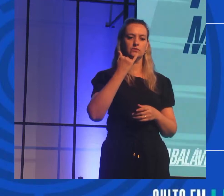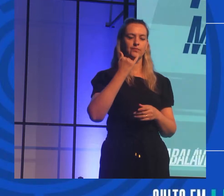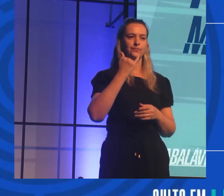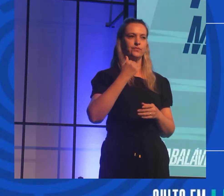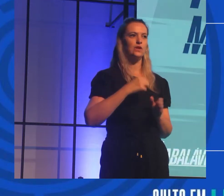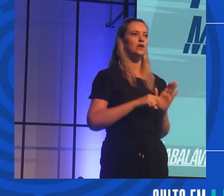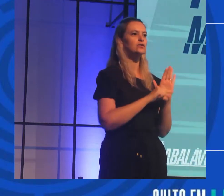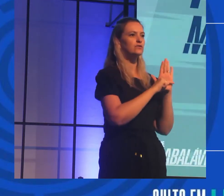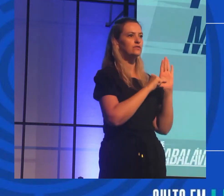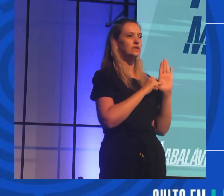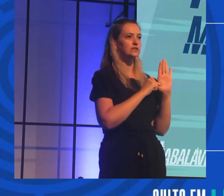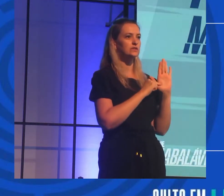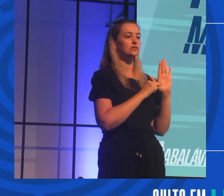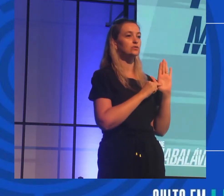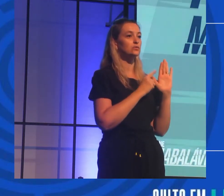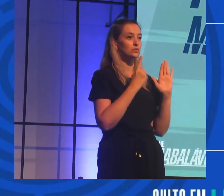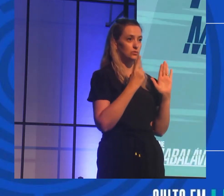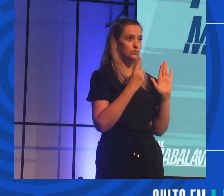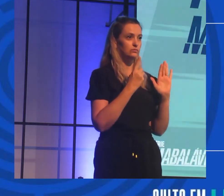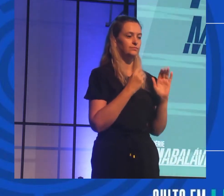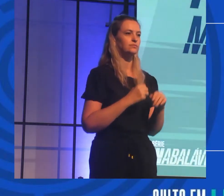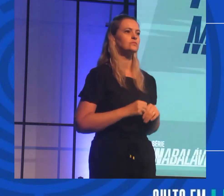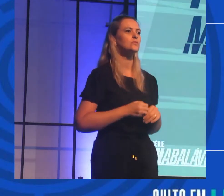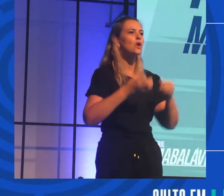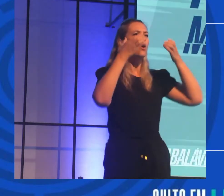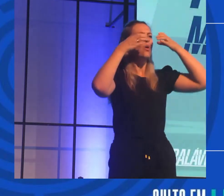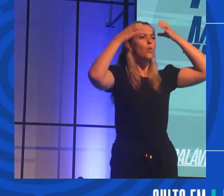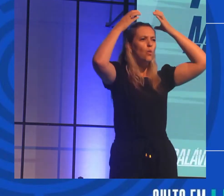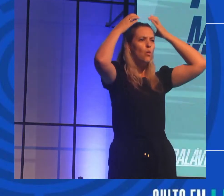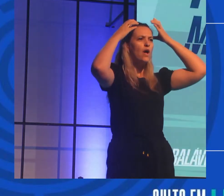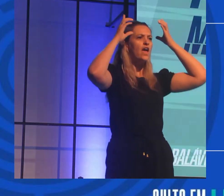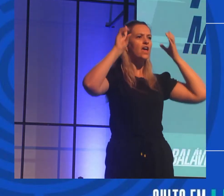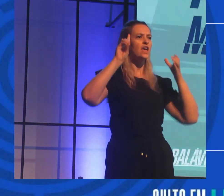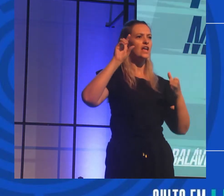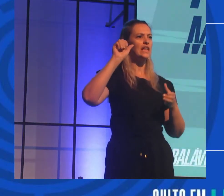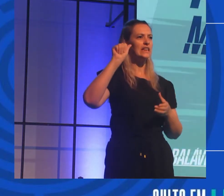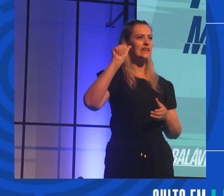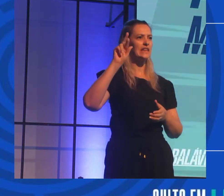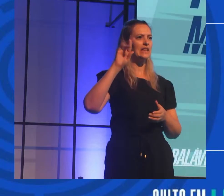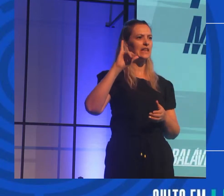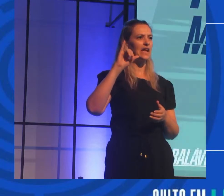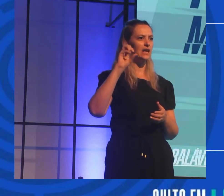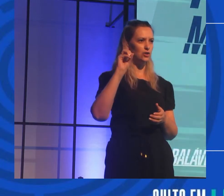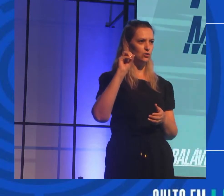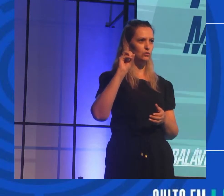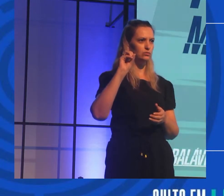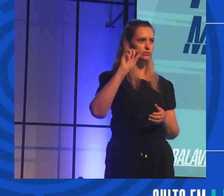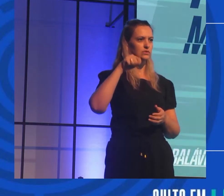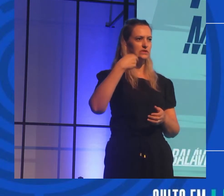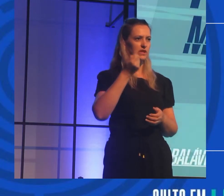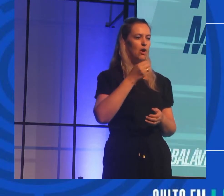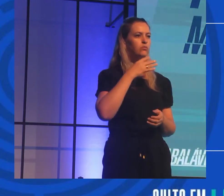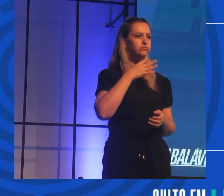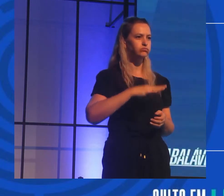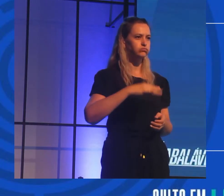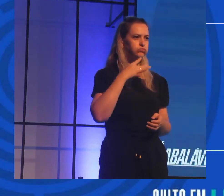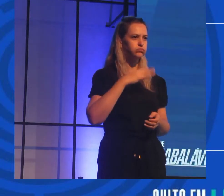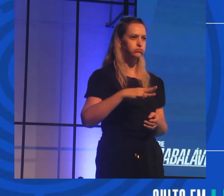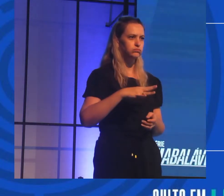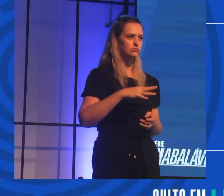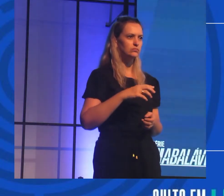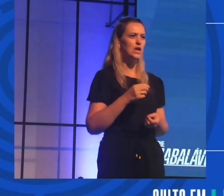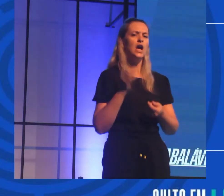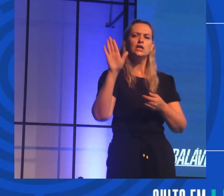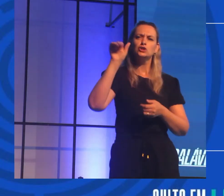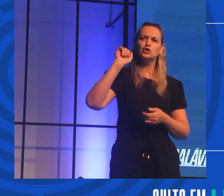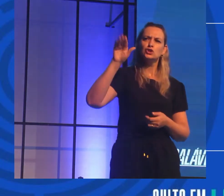assim: Dário achou por bem nomear 120 sátrapas para governar todo o reino, e